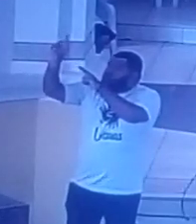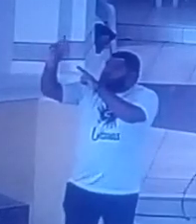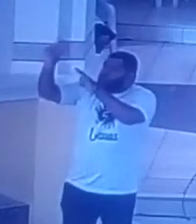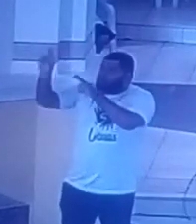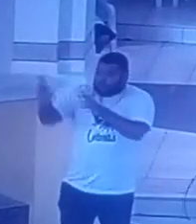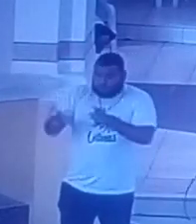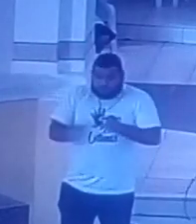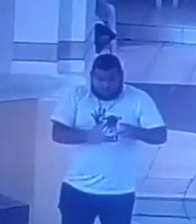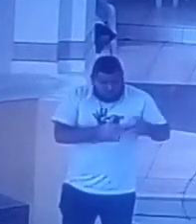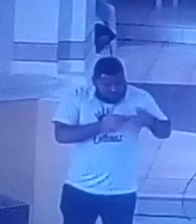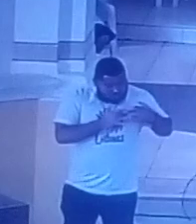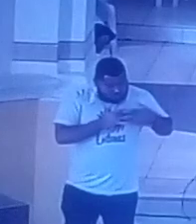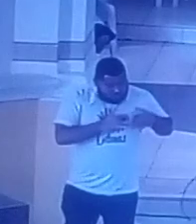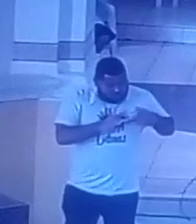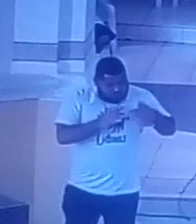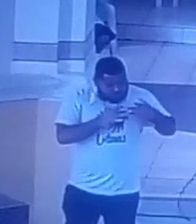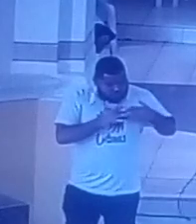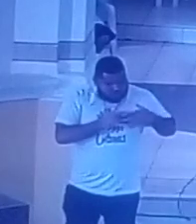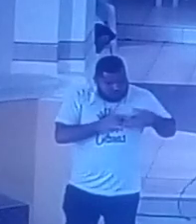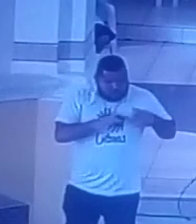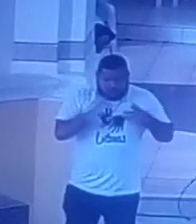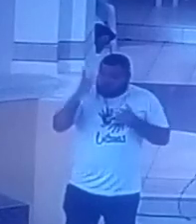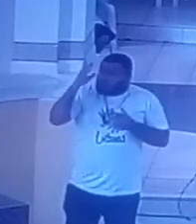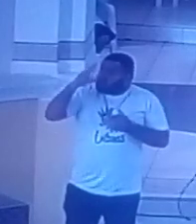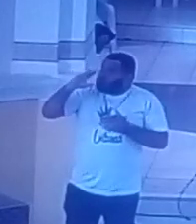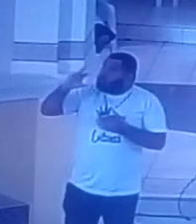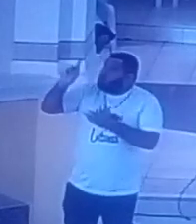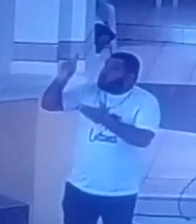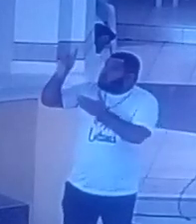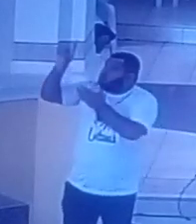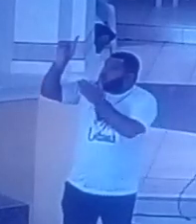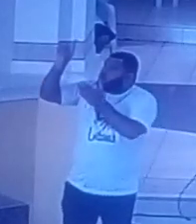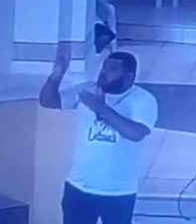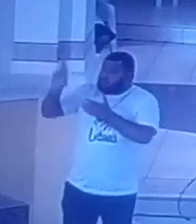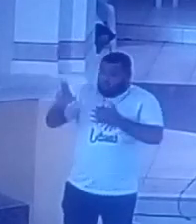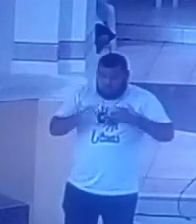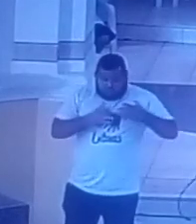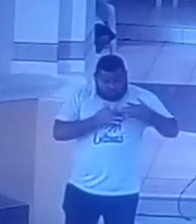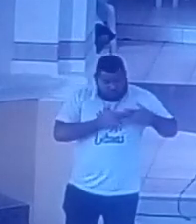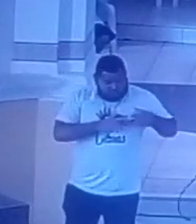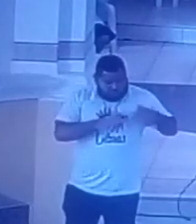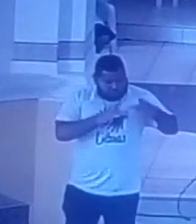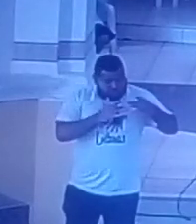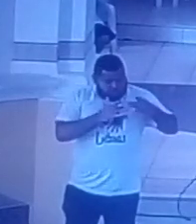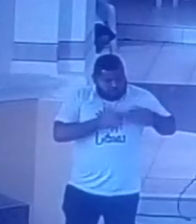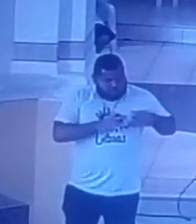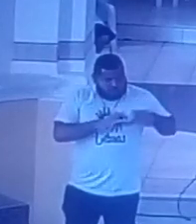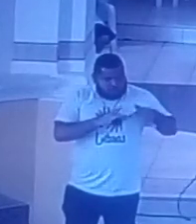senhor tende piedade ó senhor tende